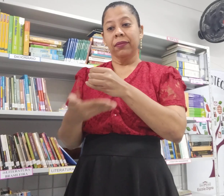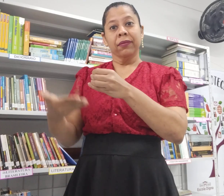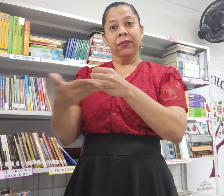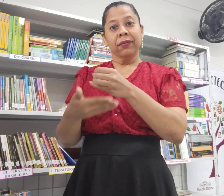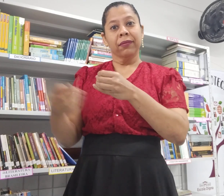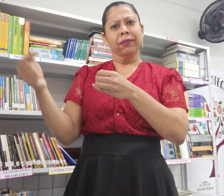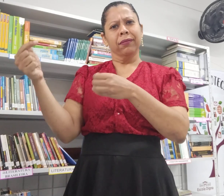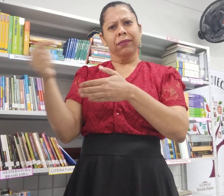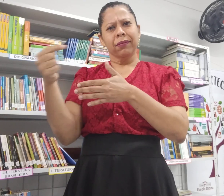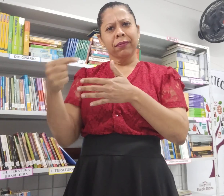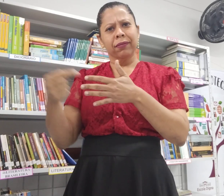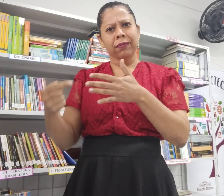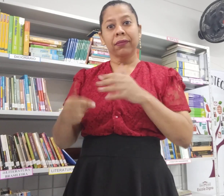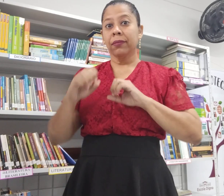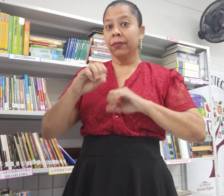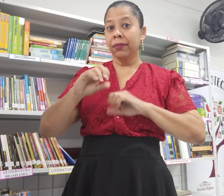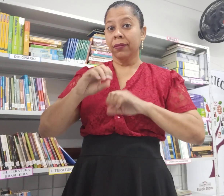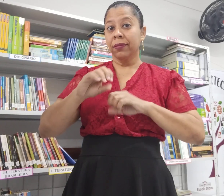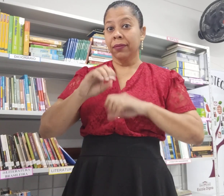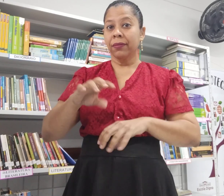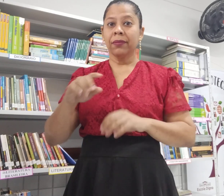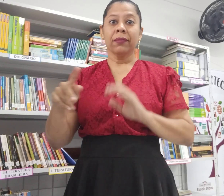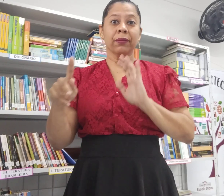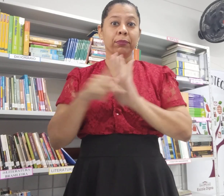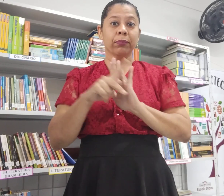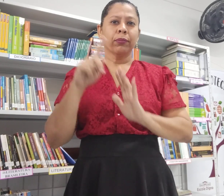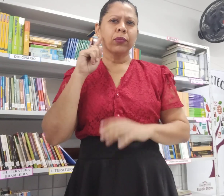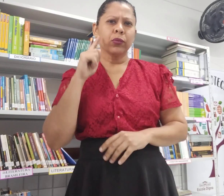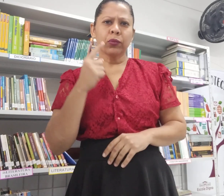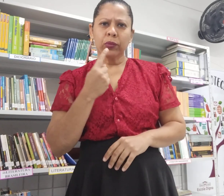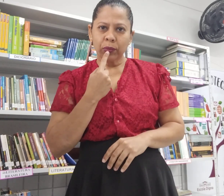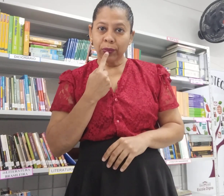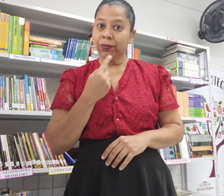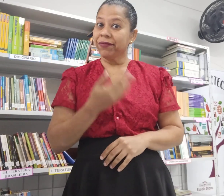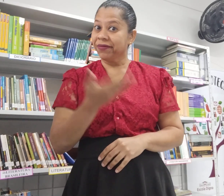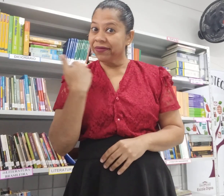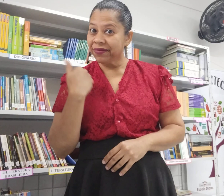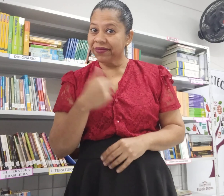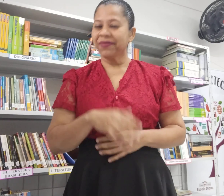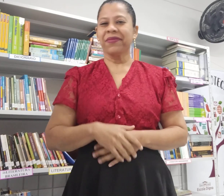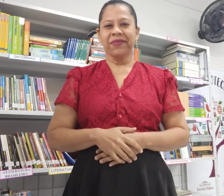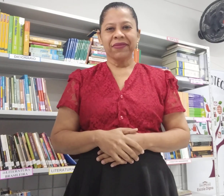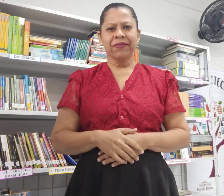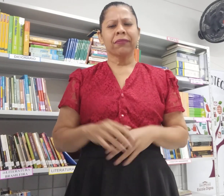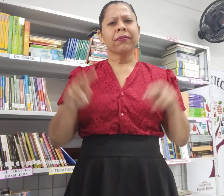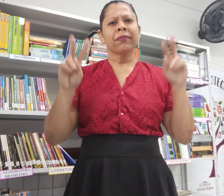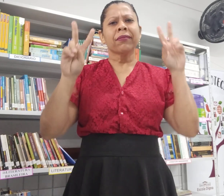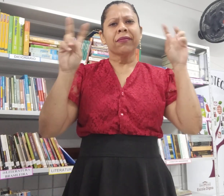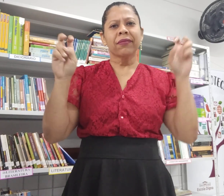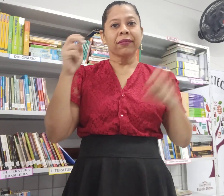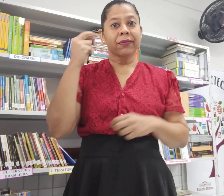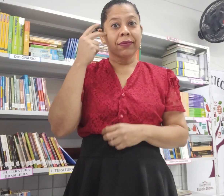vamos lá? Quando falamos na história de educação de surdos, nós